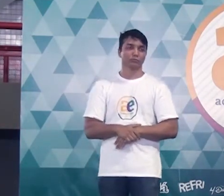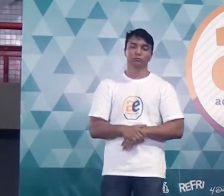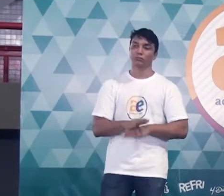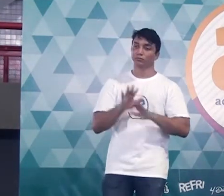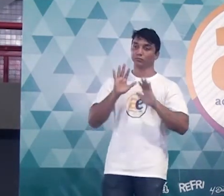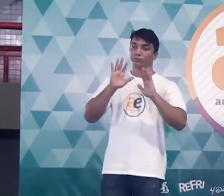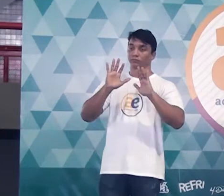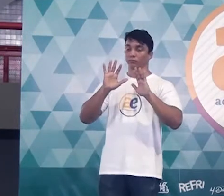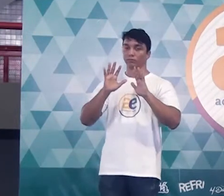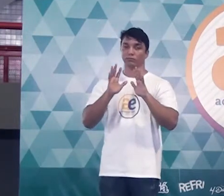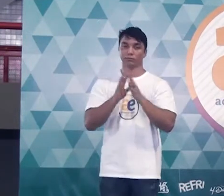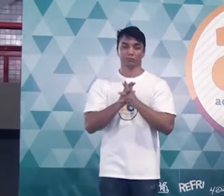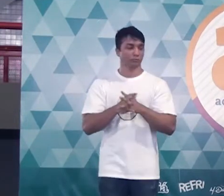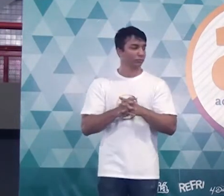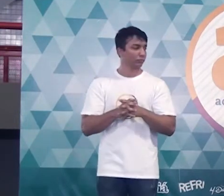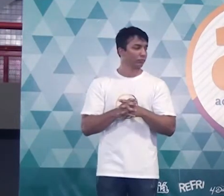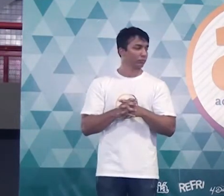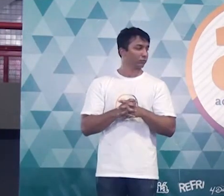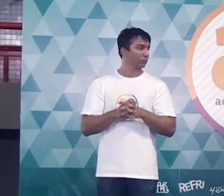Gente,